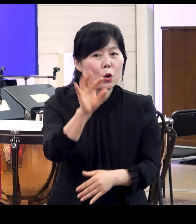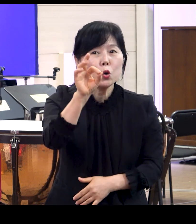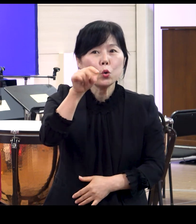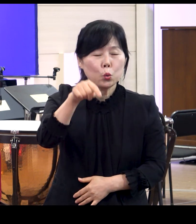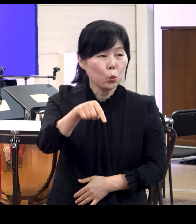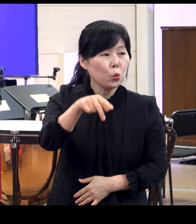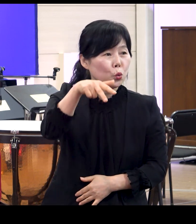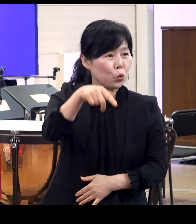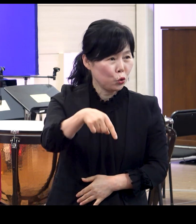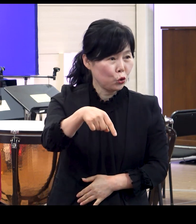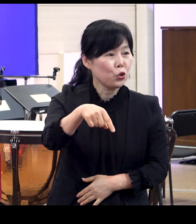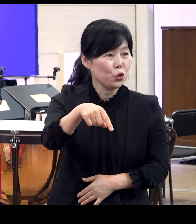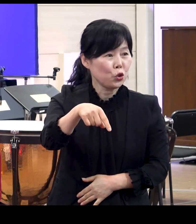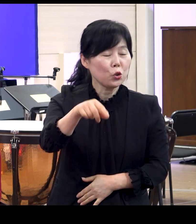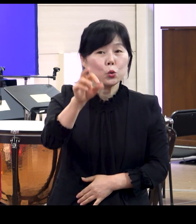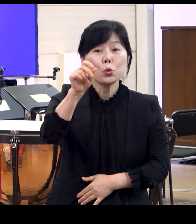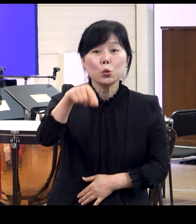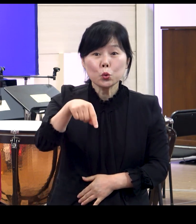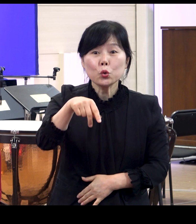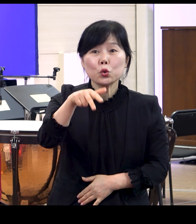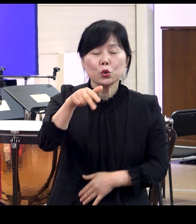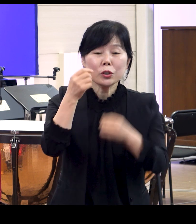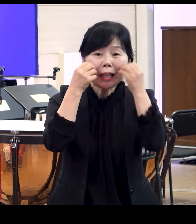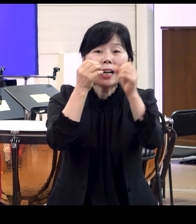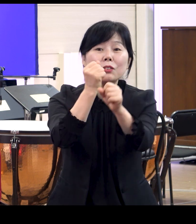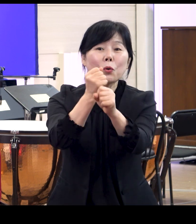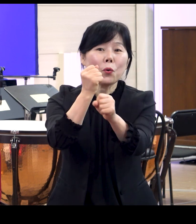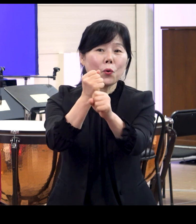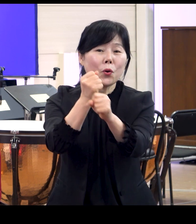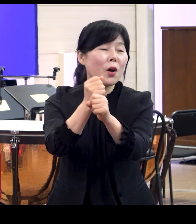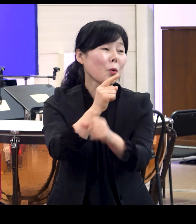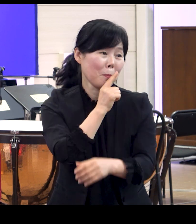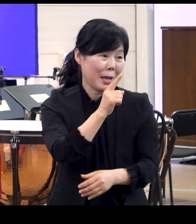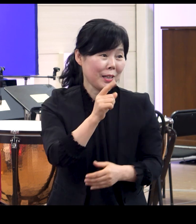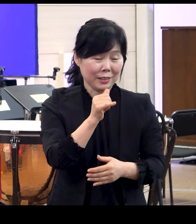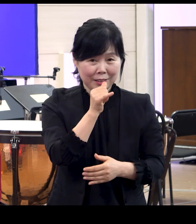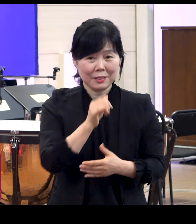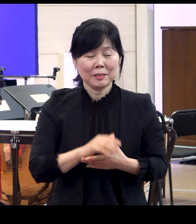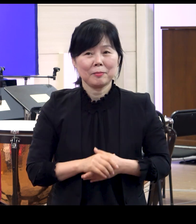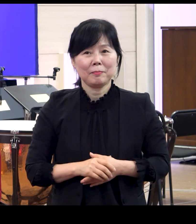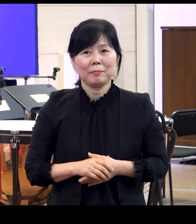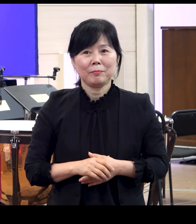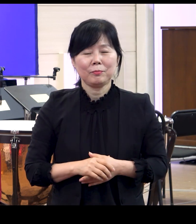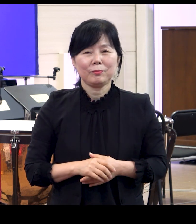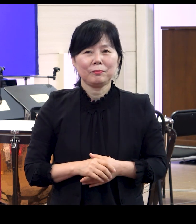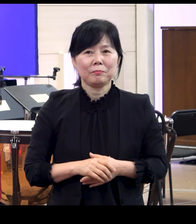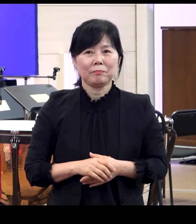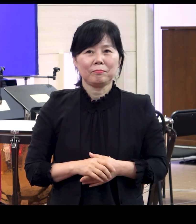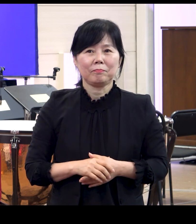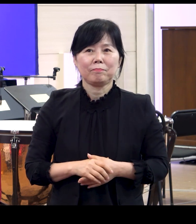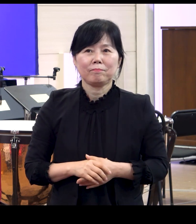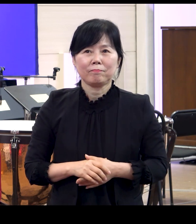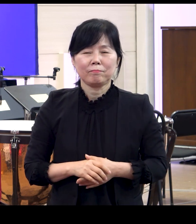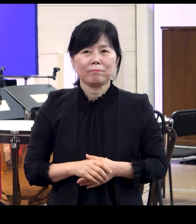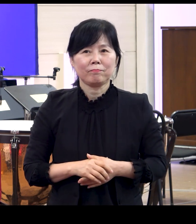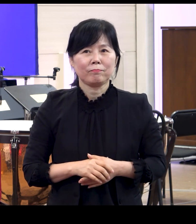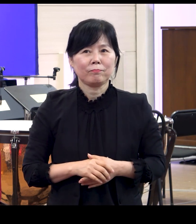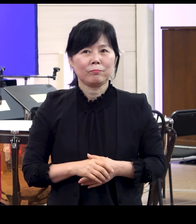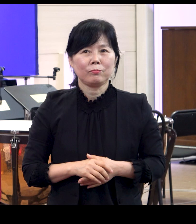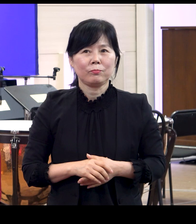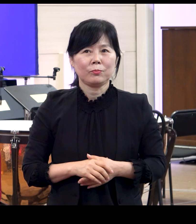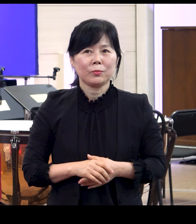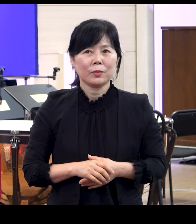창조다, Cosmic Creation이다, 이렇게 부르고 있어요. 우주적 창조, Cosmic Creation, 이렇게 부르고